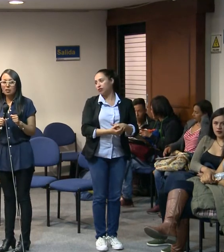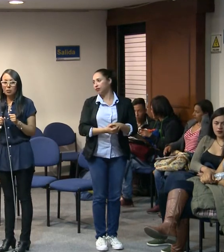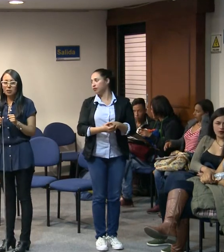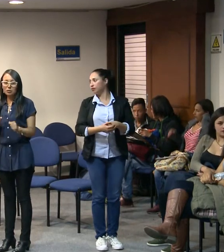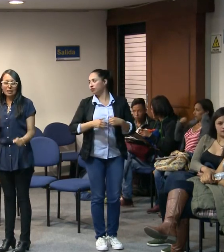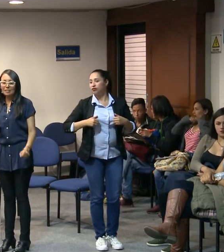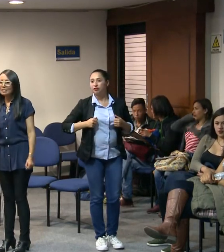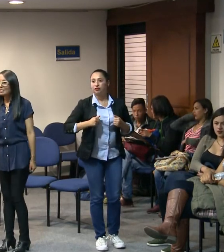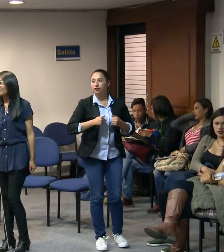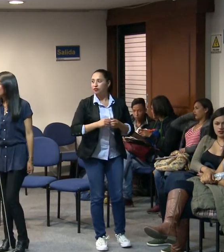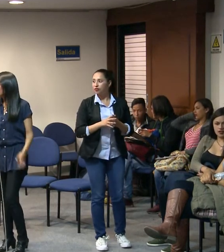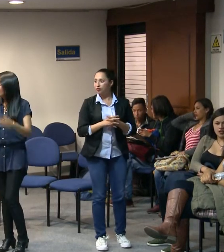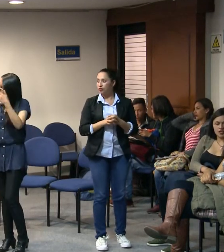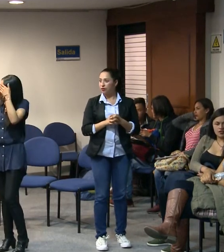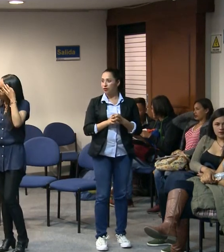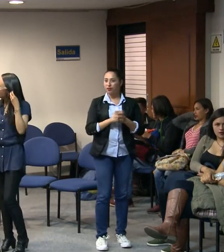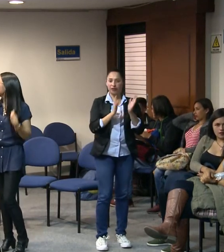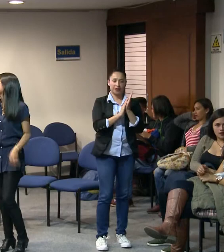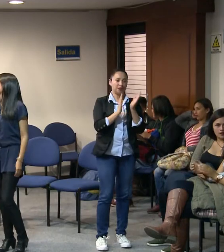¿Otra pregunta?